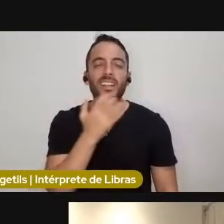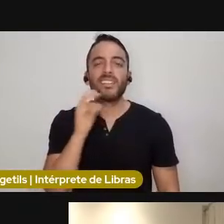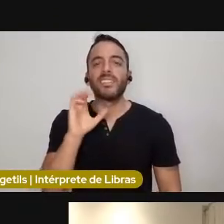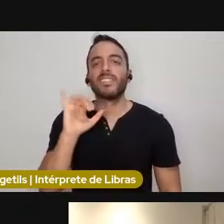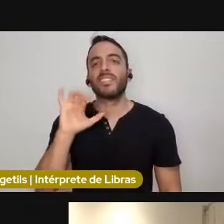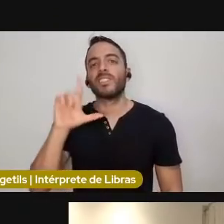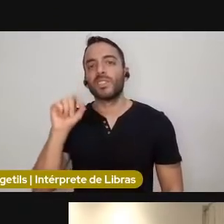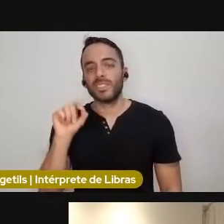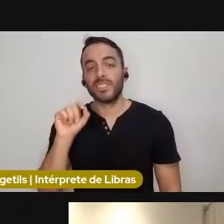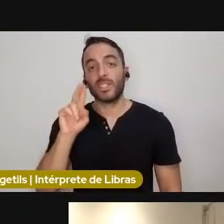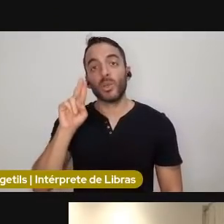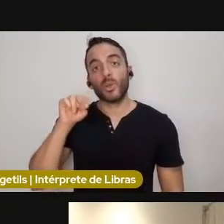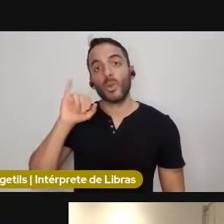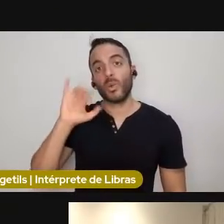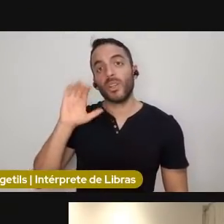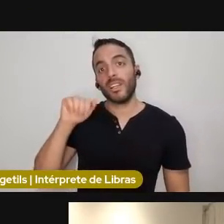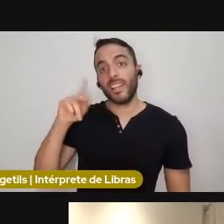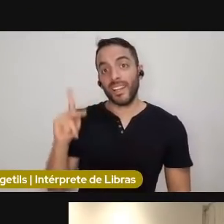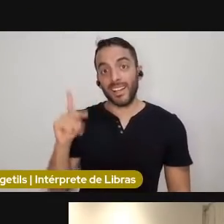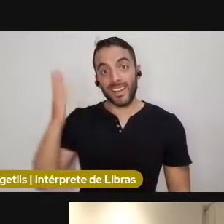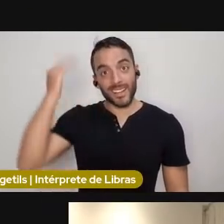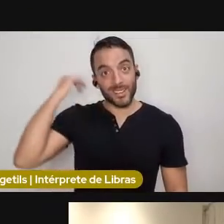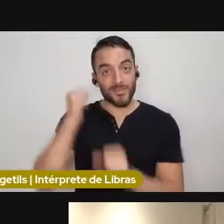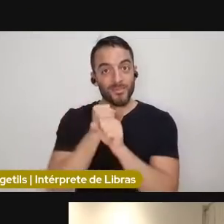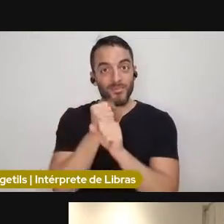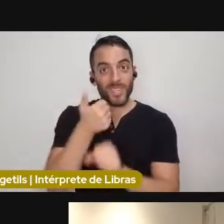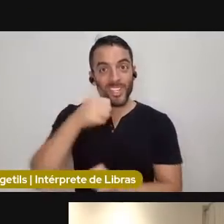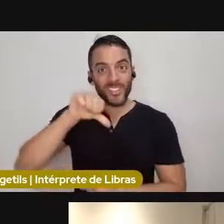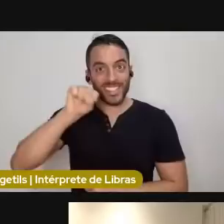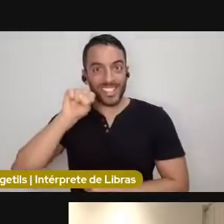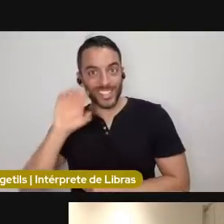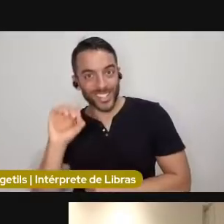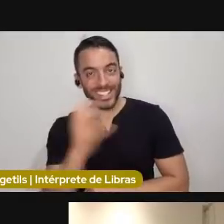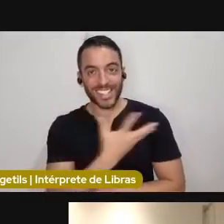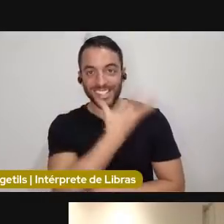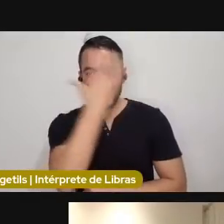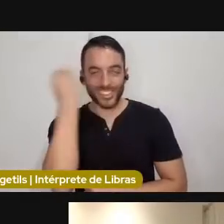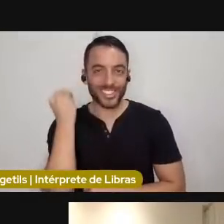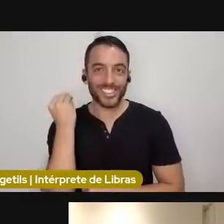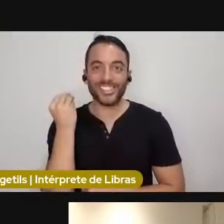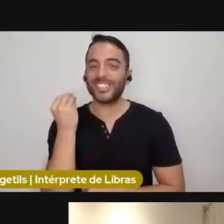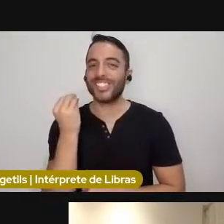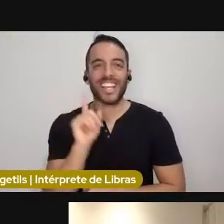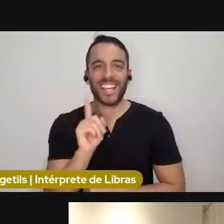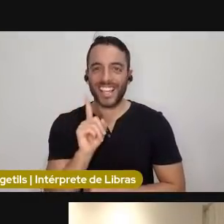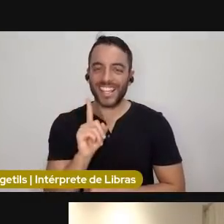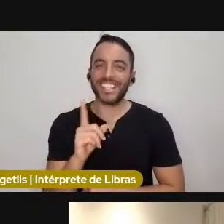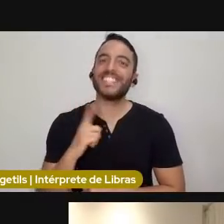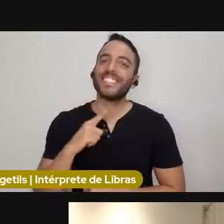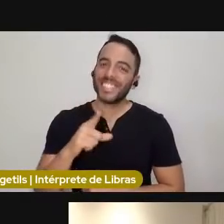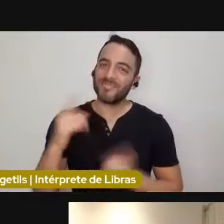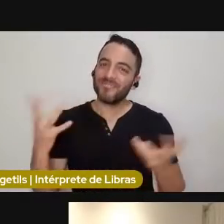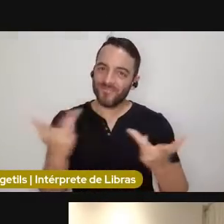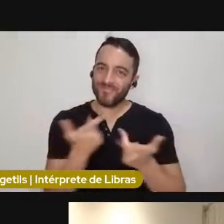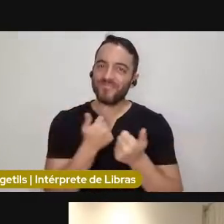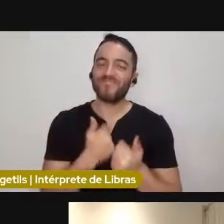para os alunos nos anos 80, inesquecível. Você está arrebatando os corações aqui. Alguns pedem para você voltar a